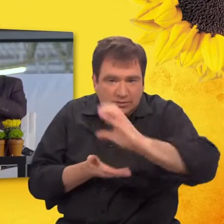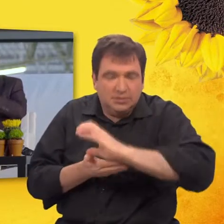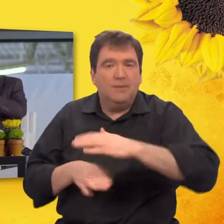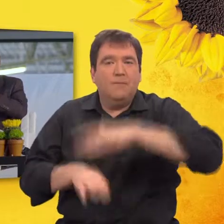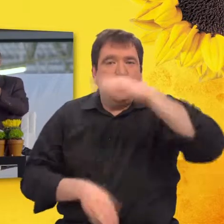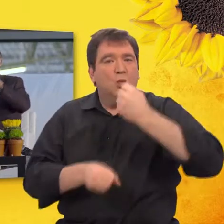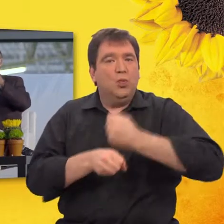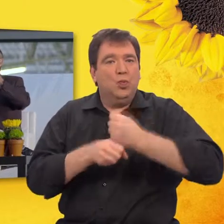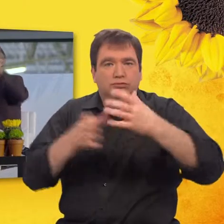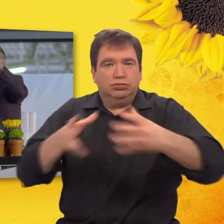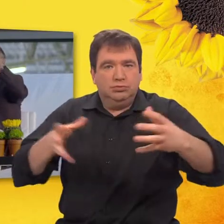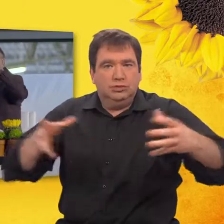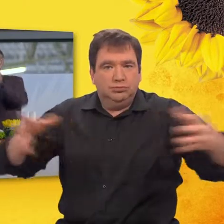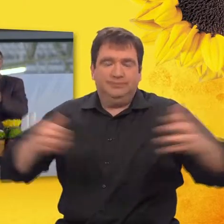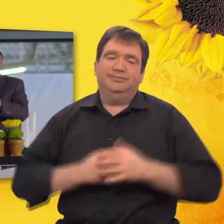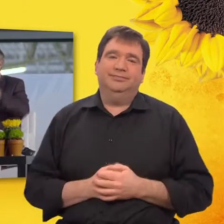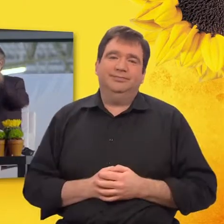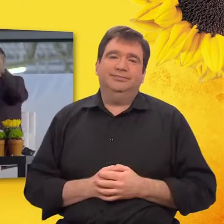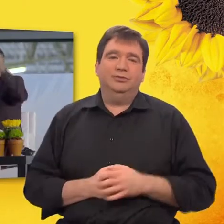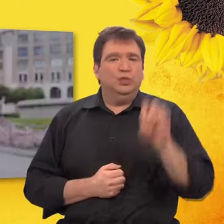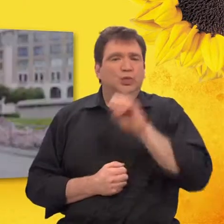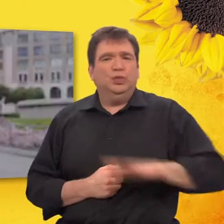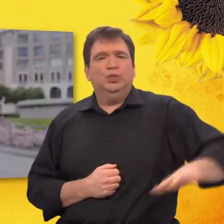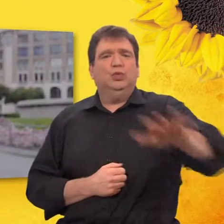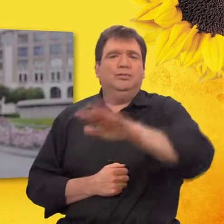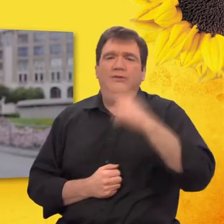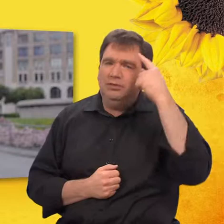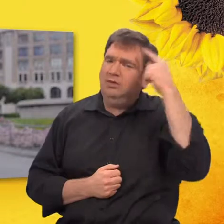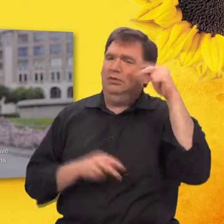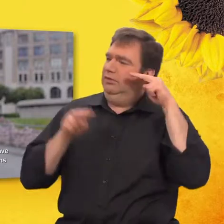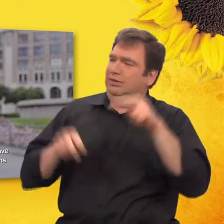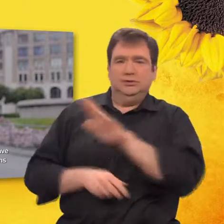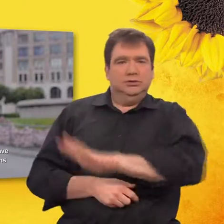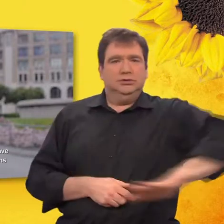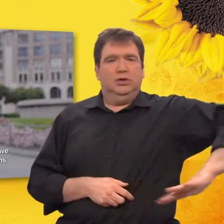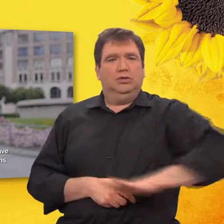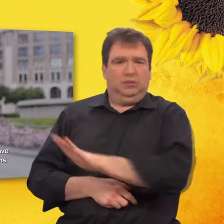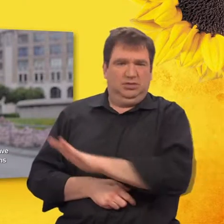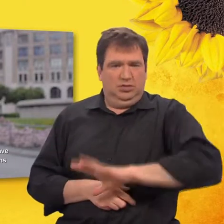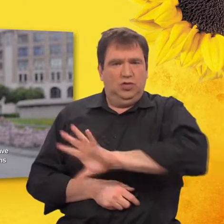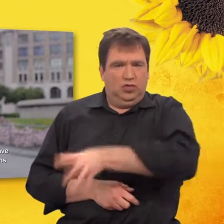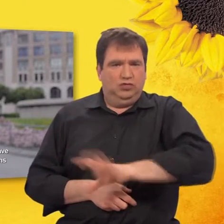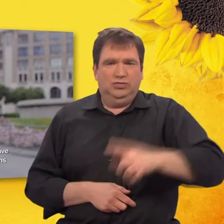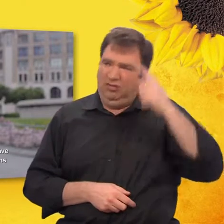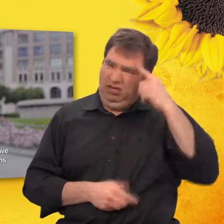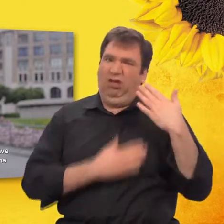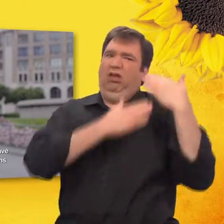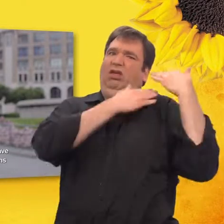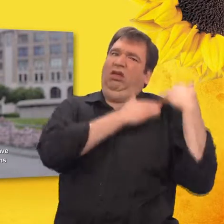job creation. Es que ha habido una percepción a escala europea de que los países del sur tenían que